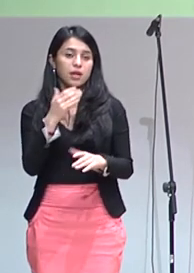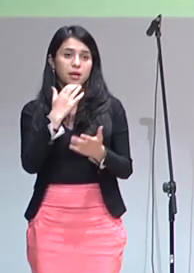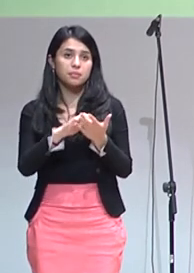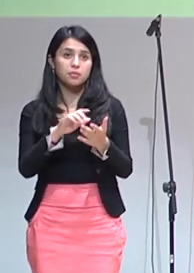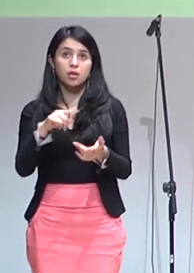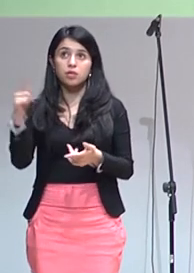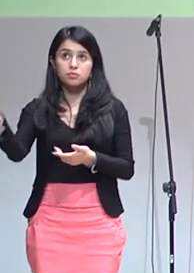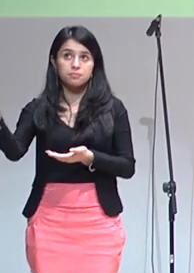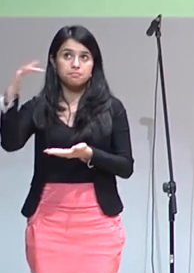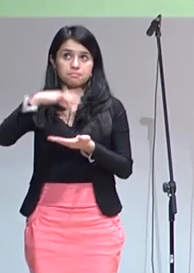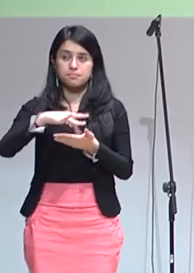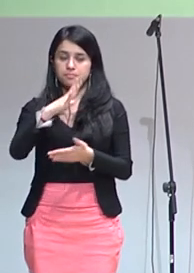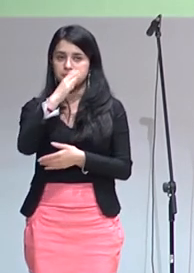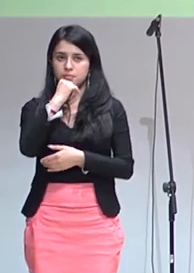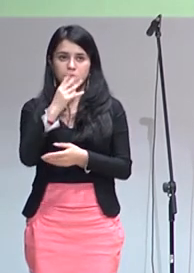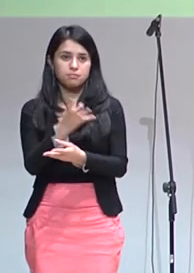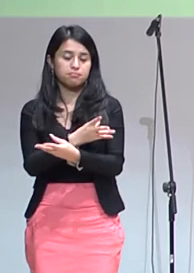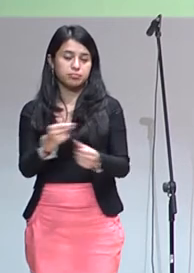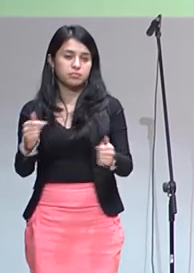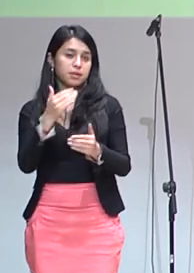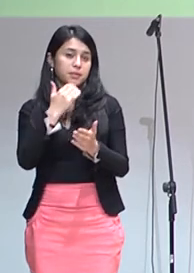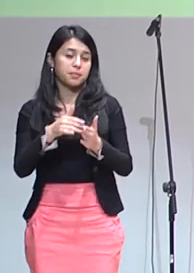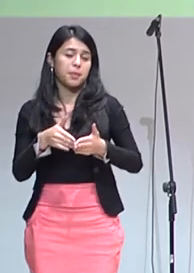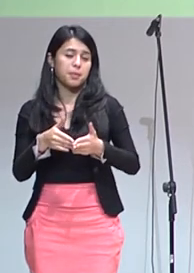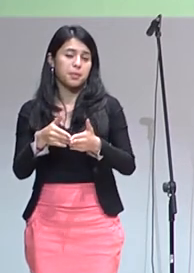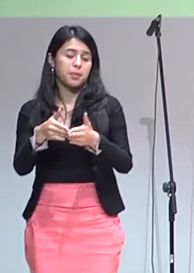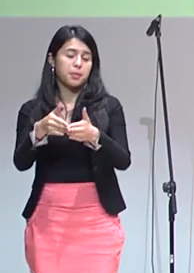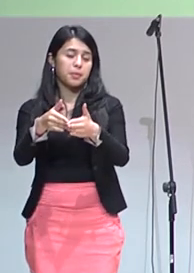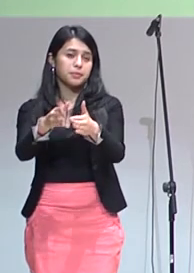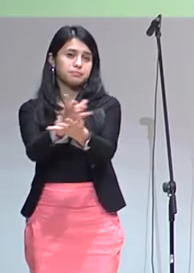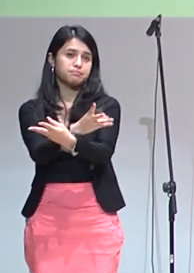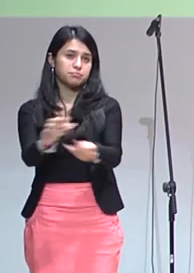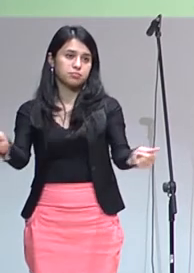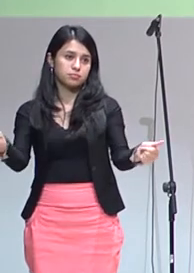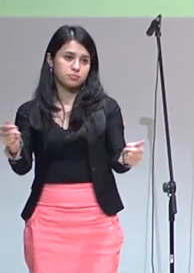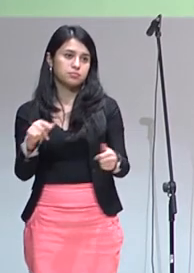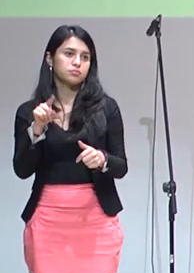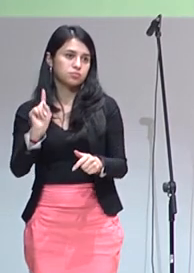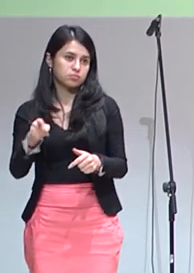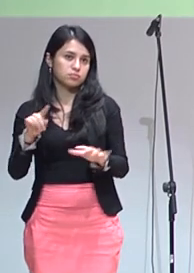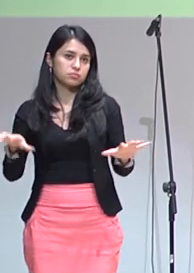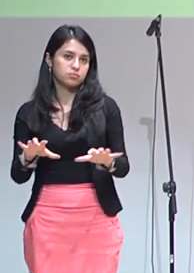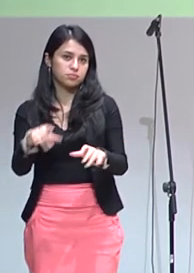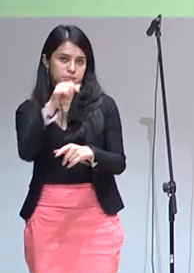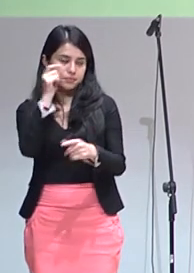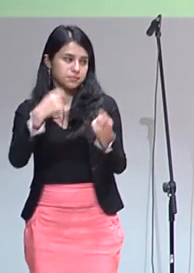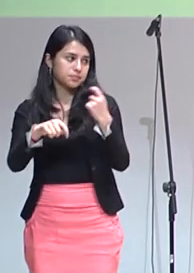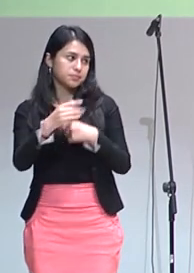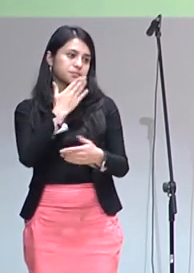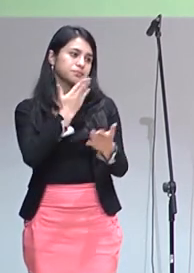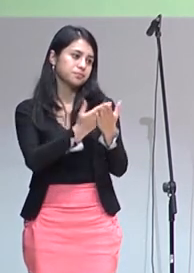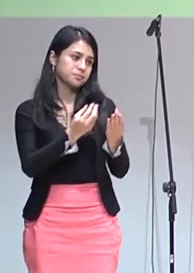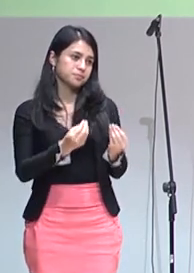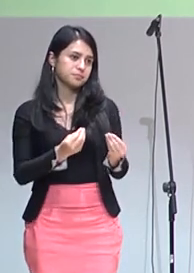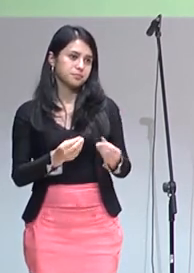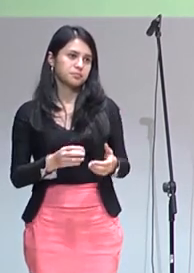van a regresar, desaparecieron en alta mar haciendo este tipo de actividad. Muchas